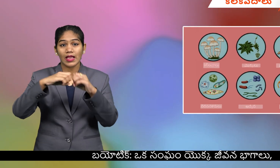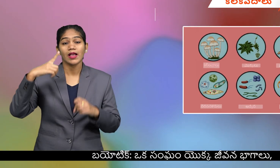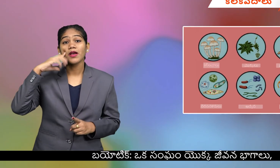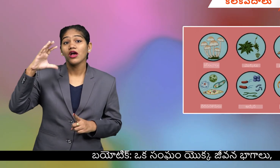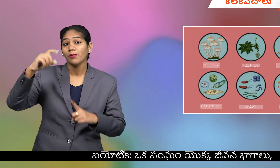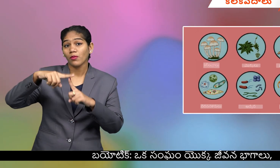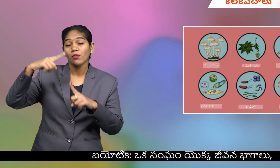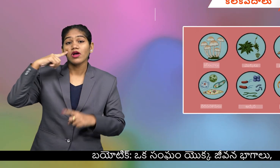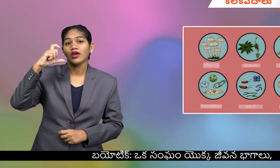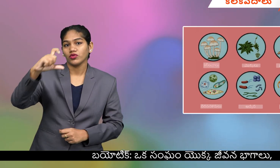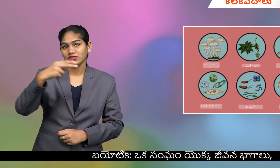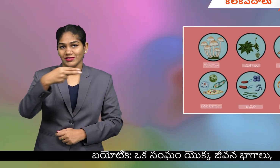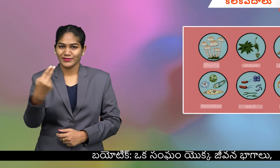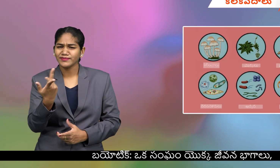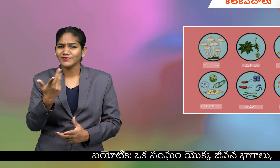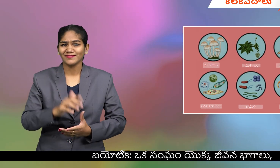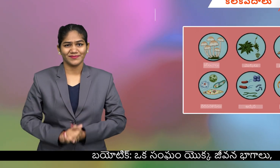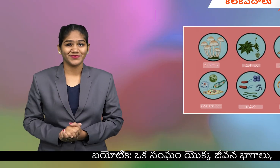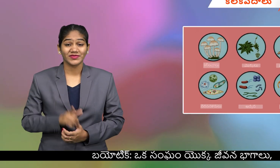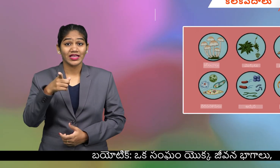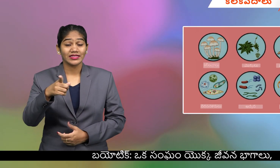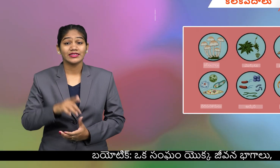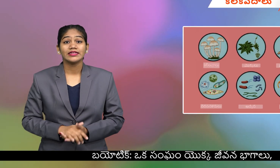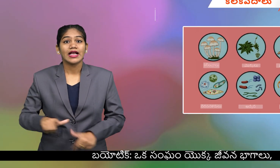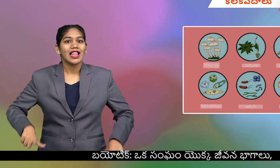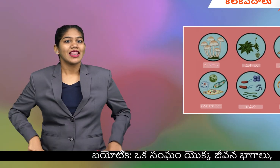బయోటిక్ ఒక సంఘం యొక్క జీవన భాగాలు.